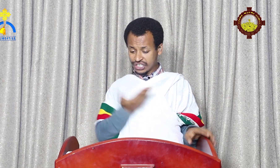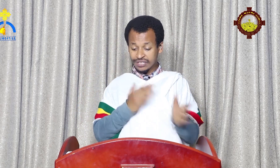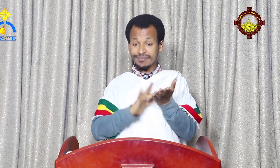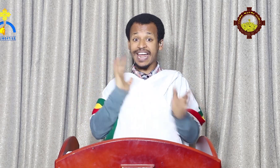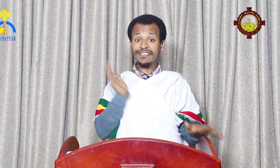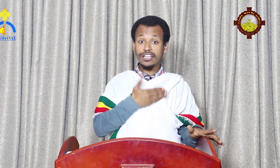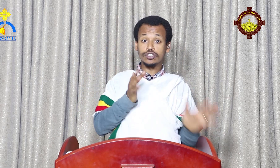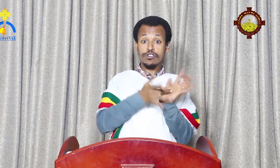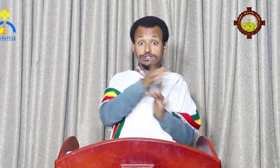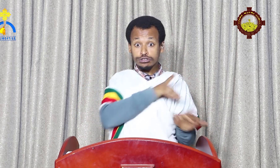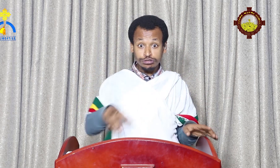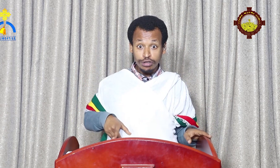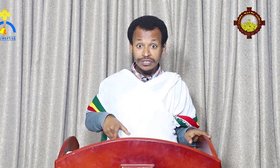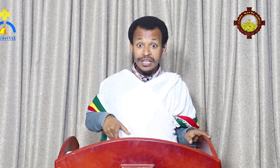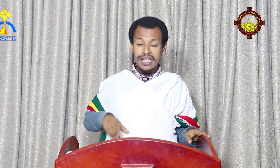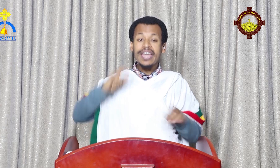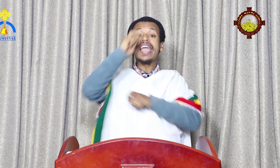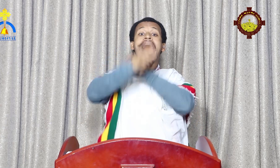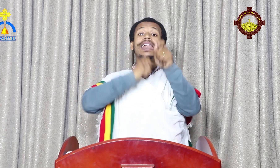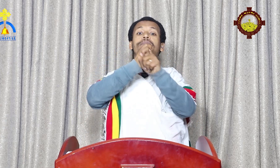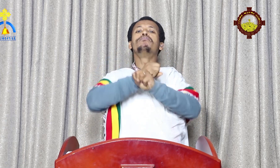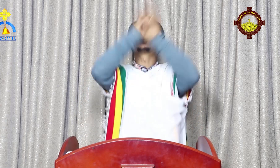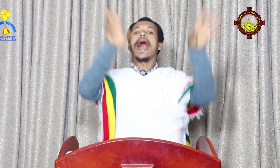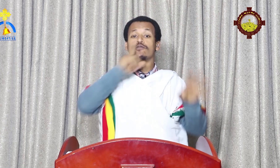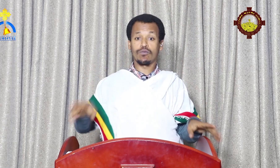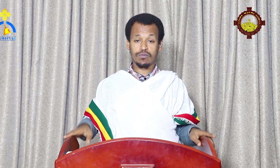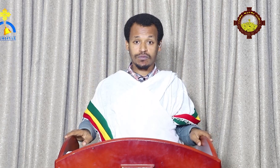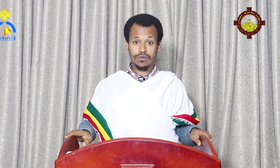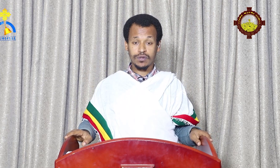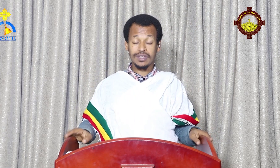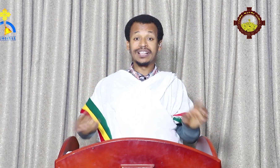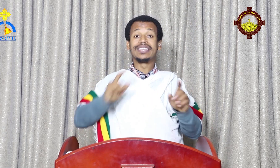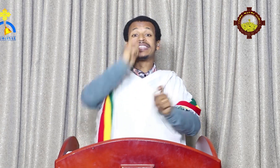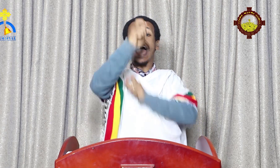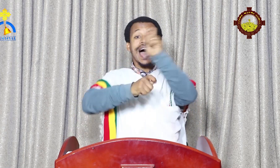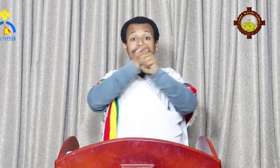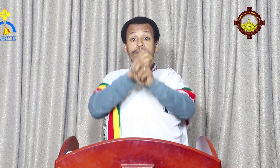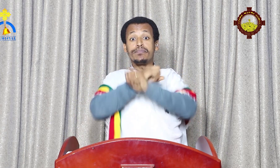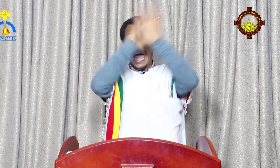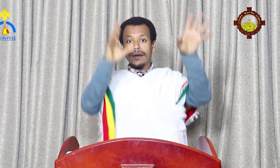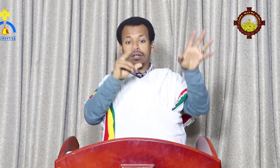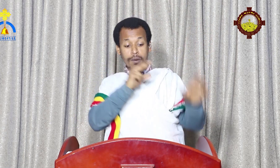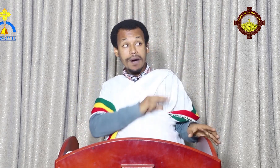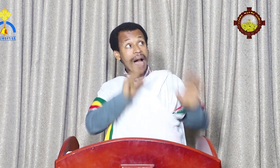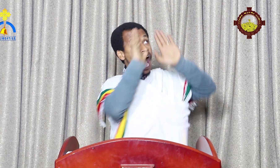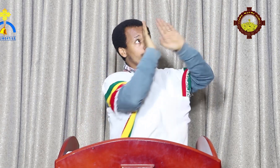ጌታችን መድኃኒታችን ኢየሱስ ክርስቶስ የዓለም ብርሃን ነው። የዓለም ብርሃን በባህሪው